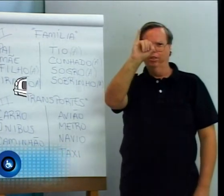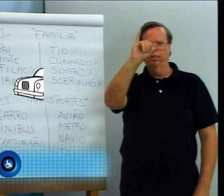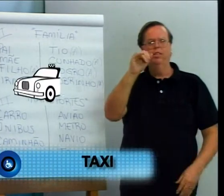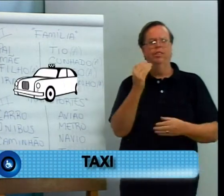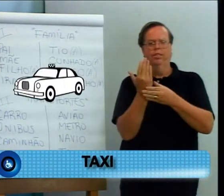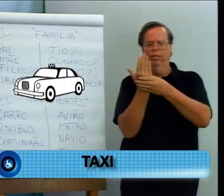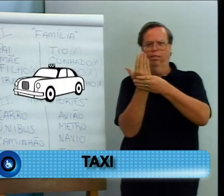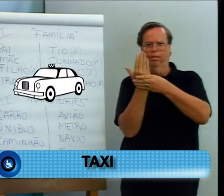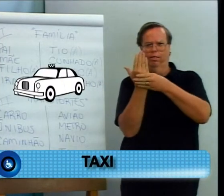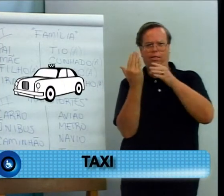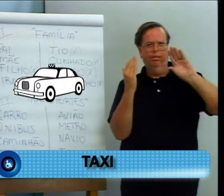Táxi.